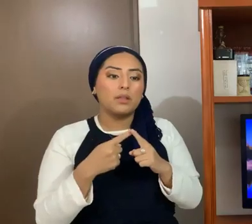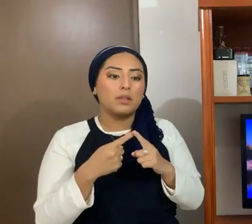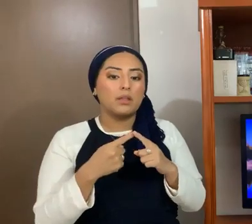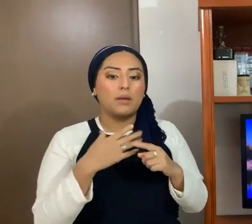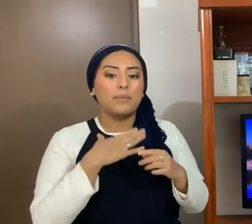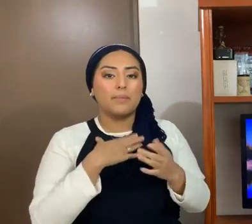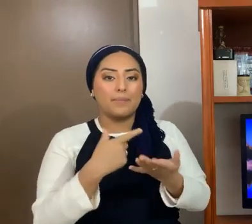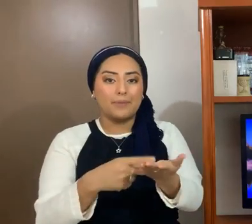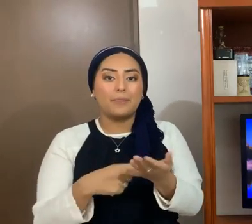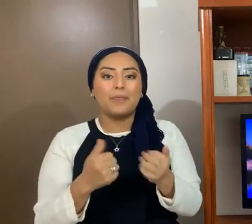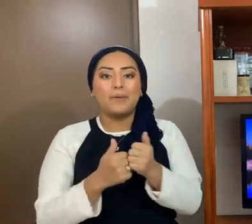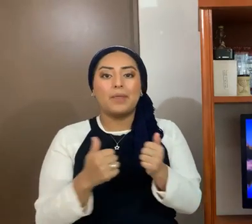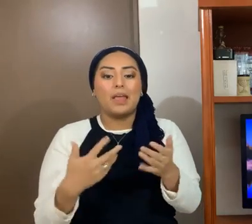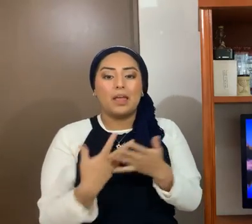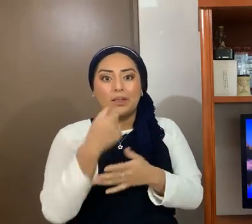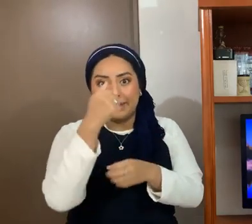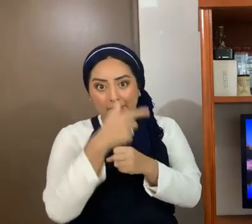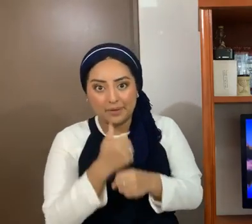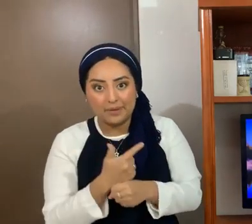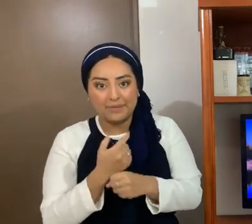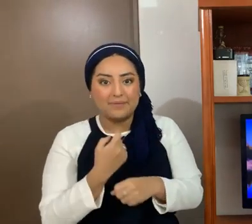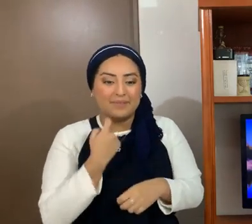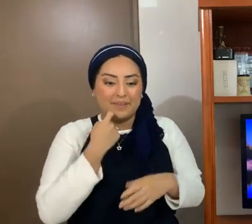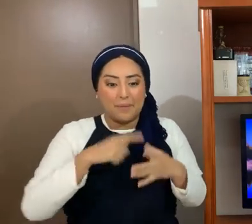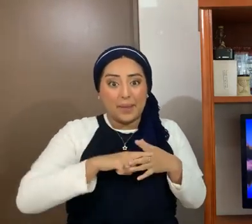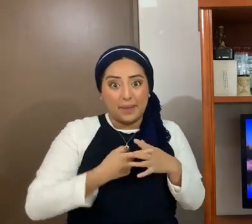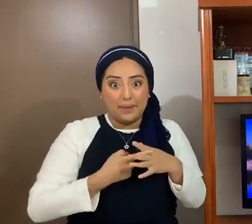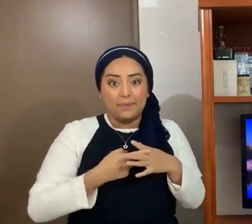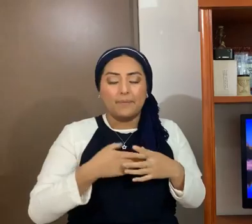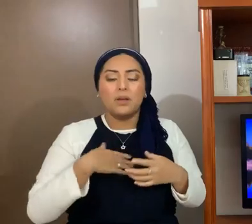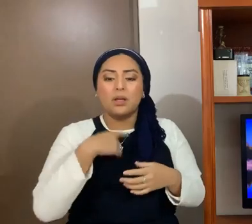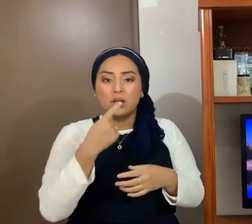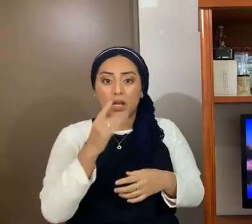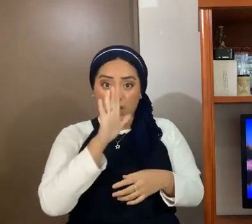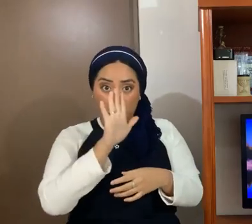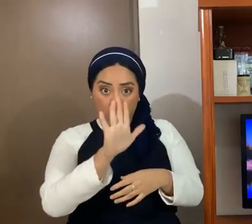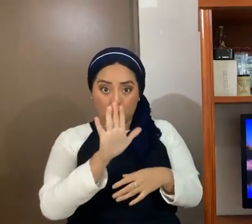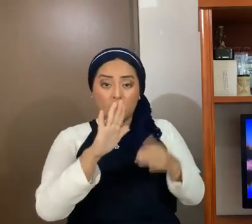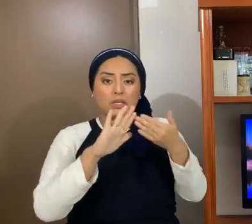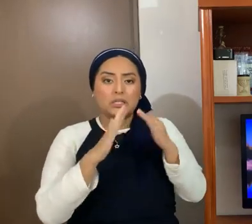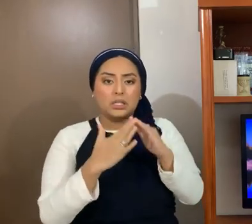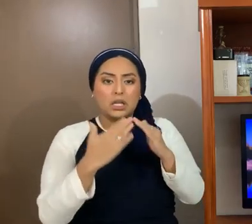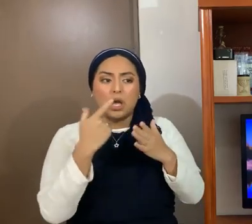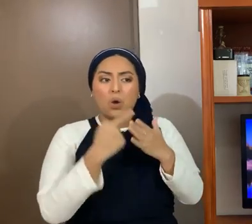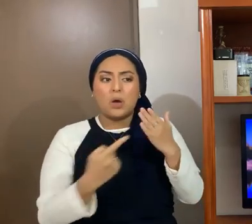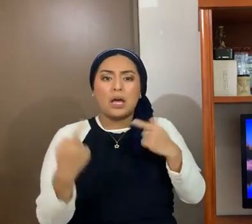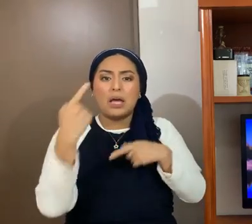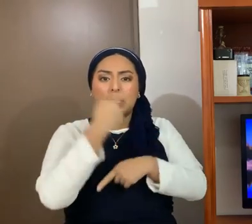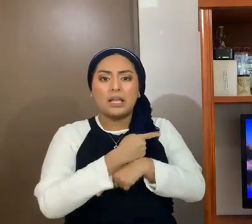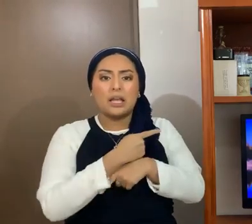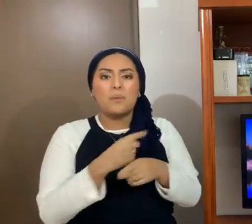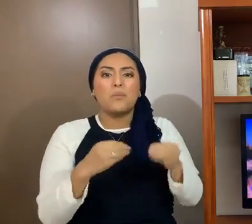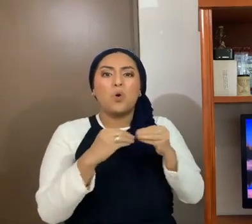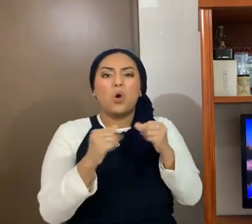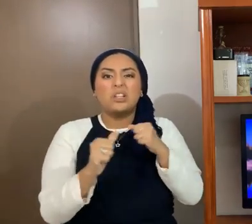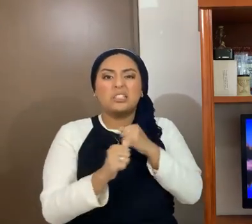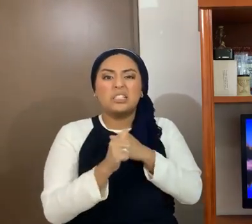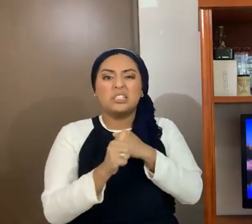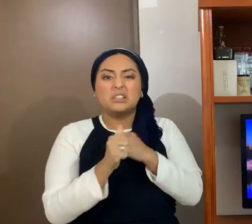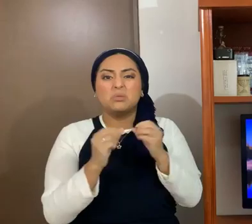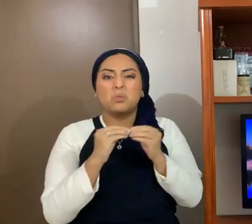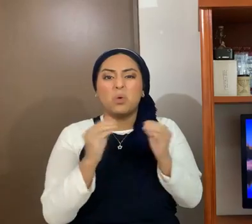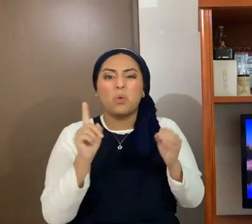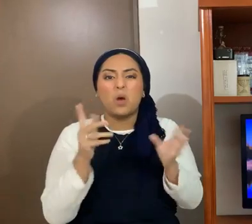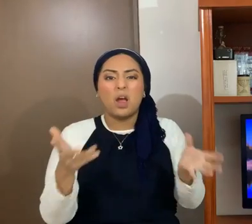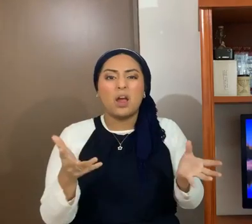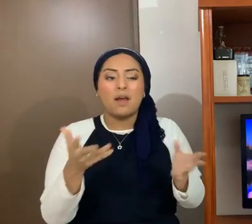me toca hablar con algún nuevecito que está empezando, le digo, a ver, en tu ciudad, ¿en qué día hay más violencia, más